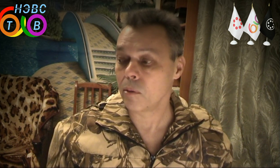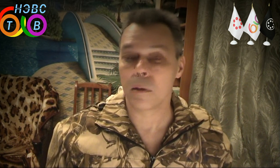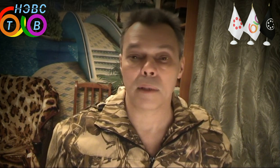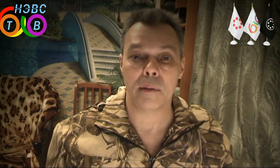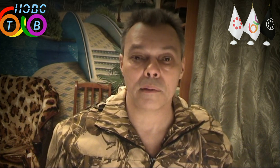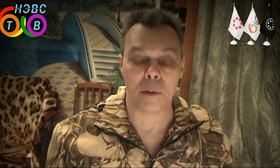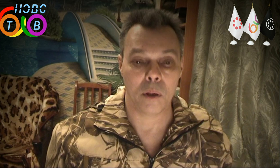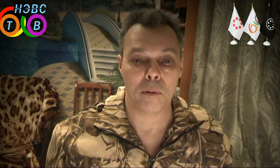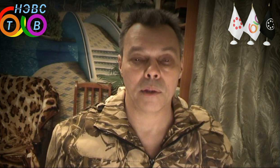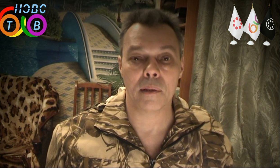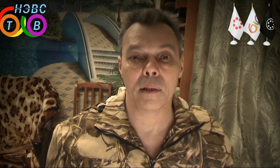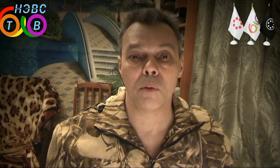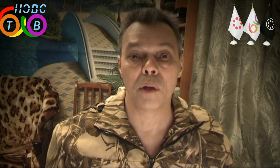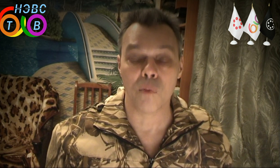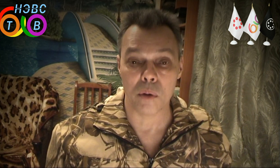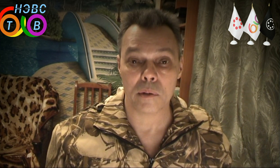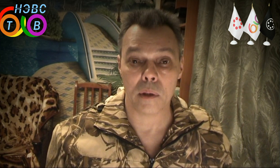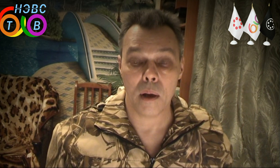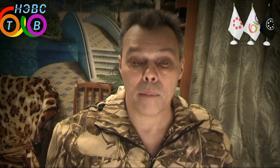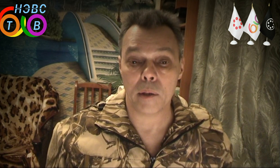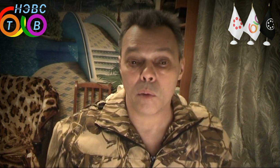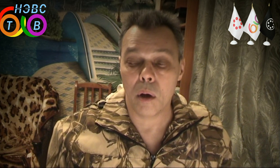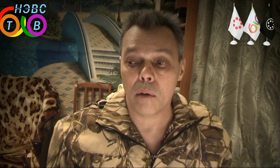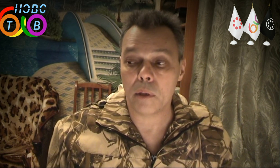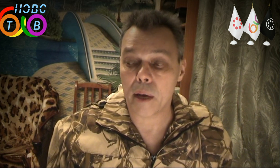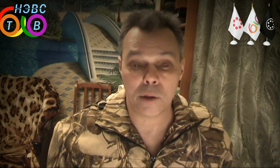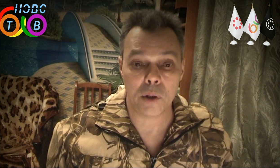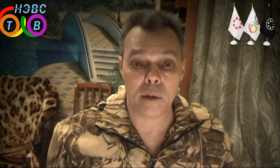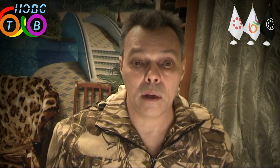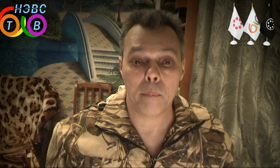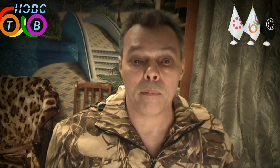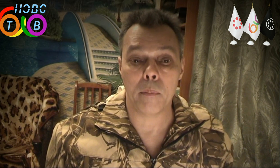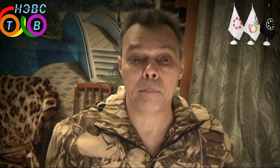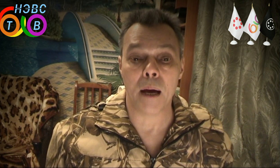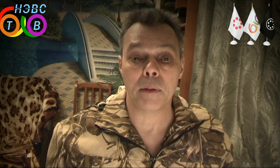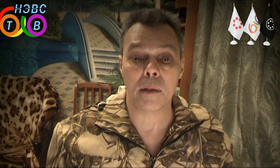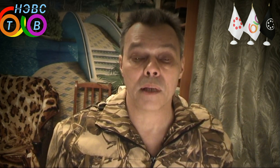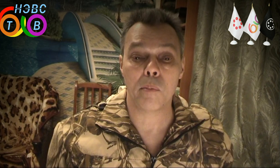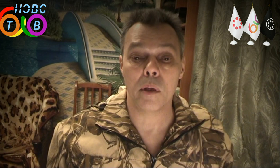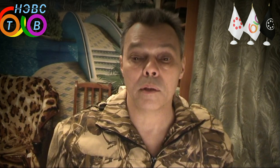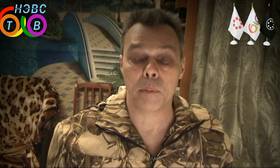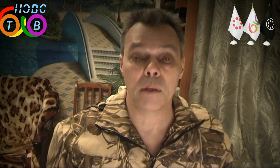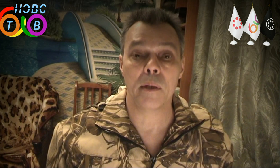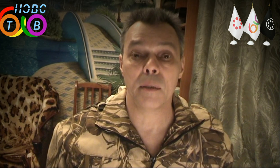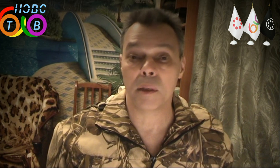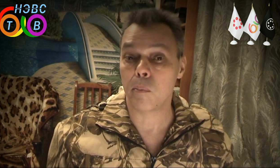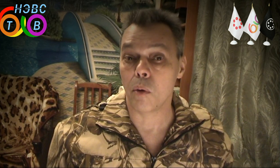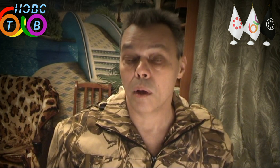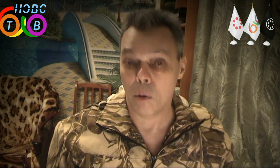вот садист, который получал от этого удовольствие. Поэтому не каждый человек там, где должна боль, испытывает именно боль. Он